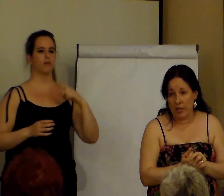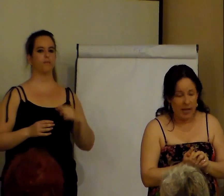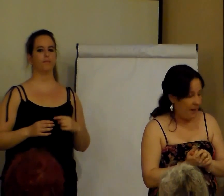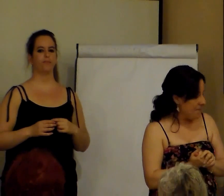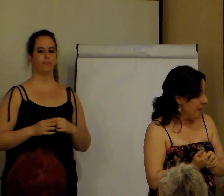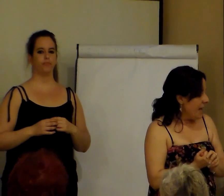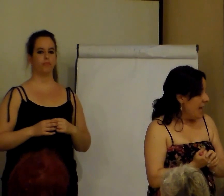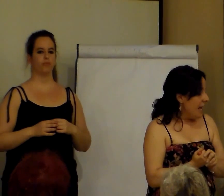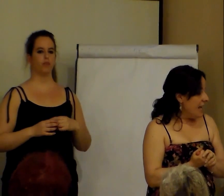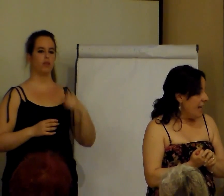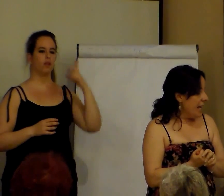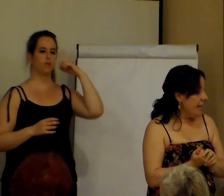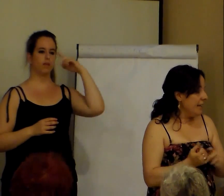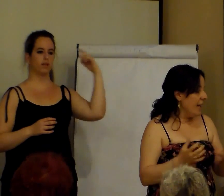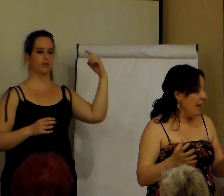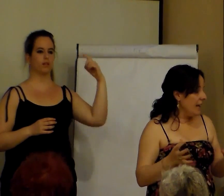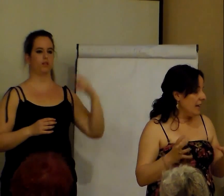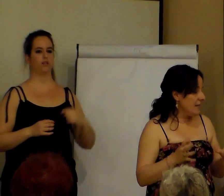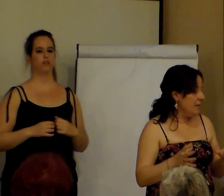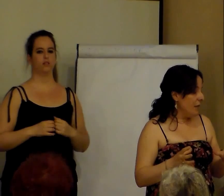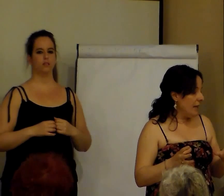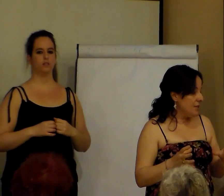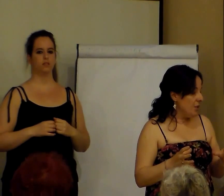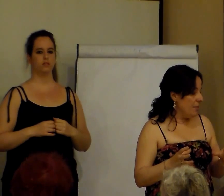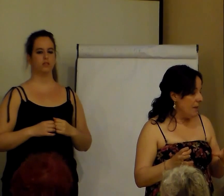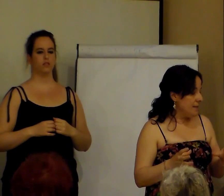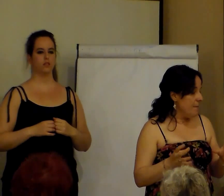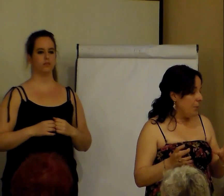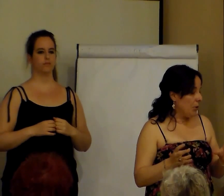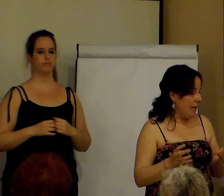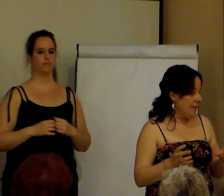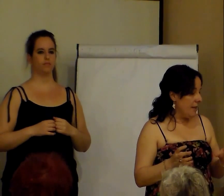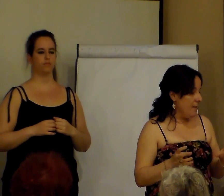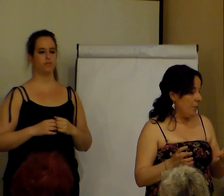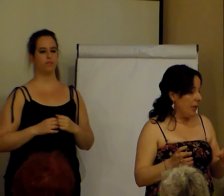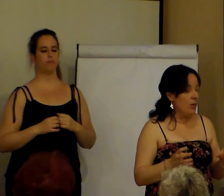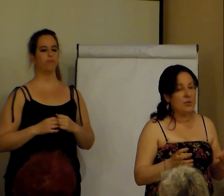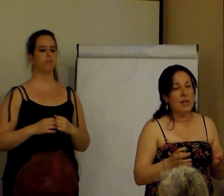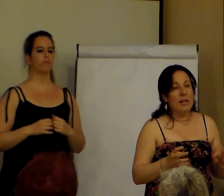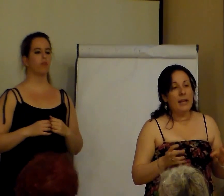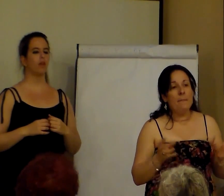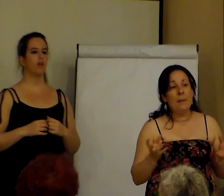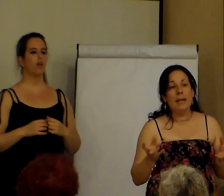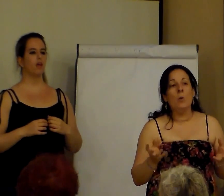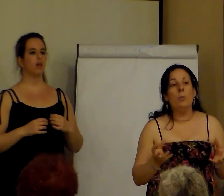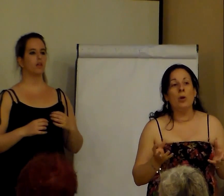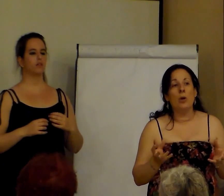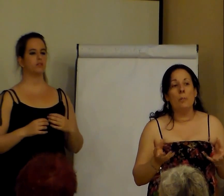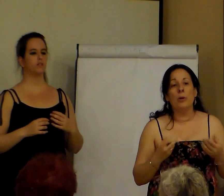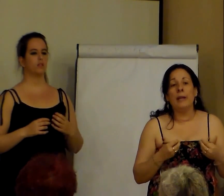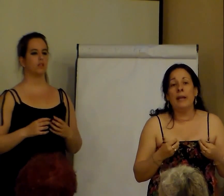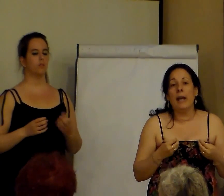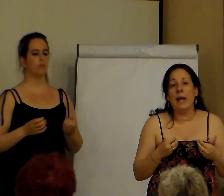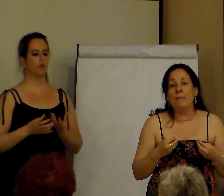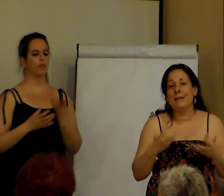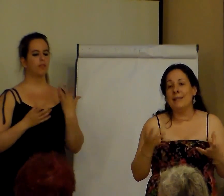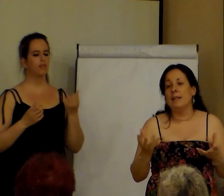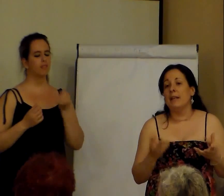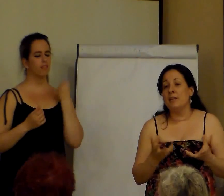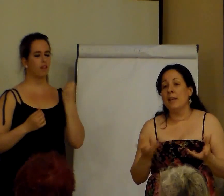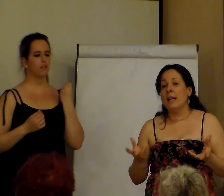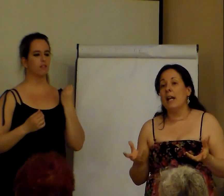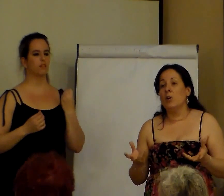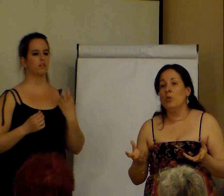parte psicológica. En esta clasificación es importante porque nos explica un poco por qué